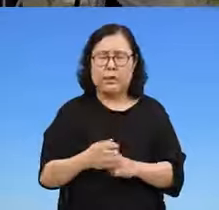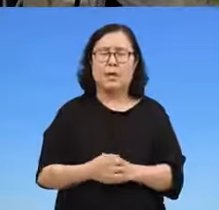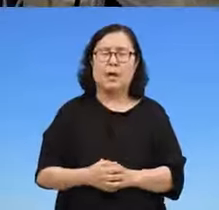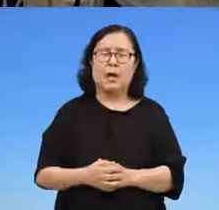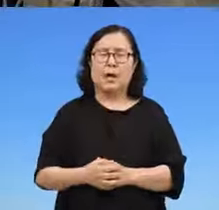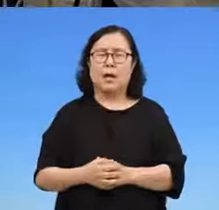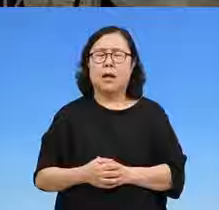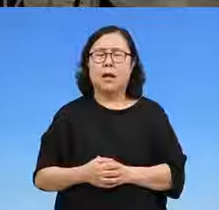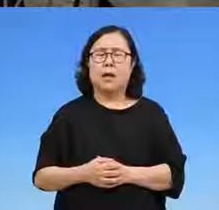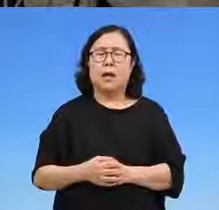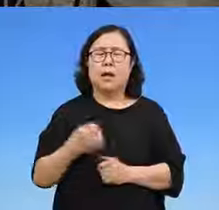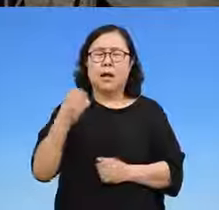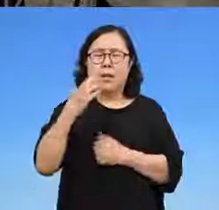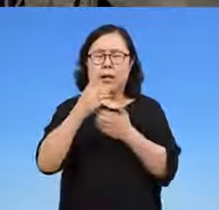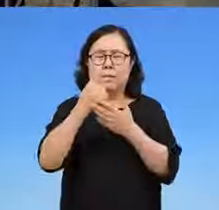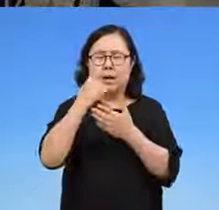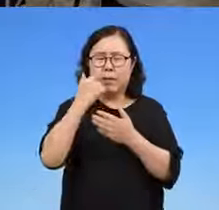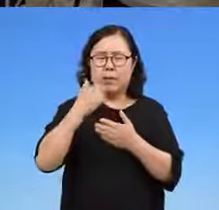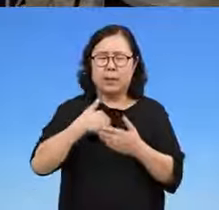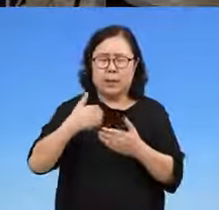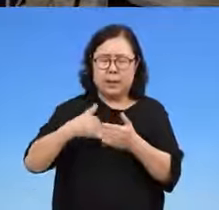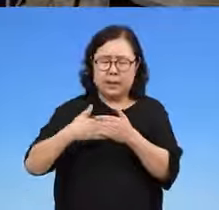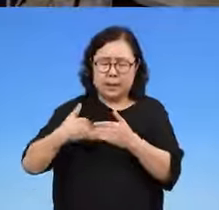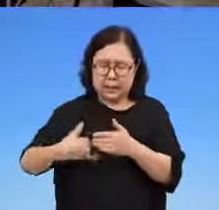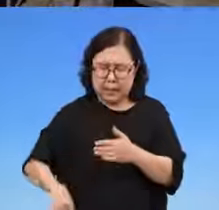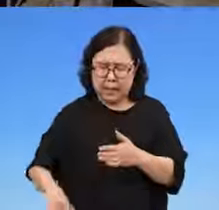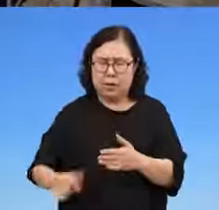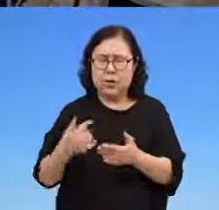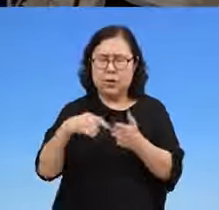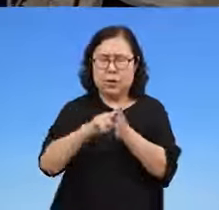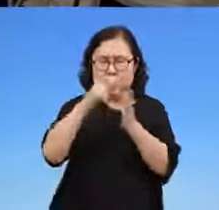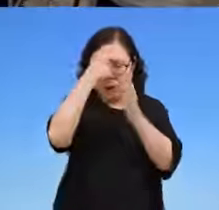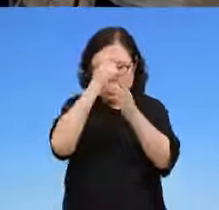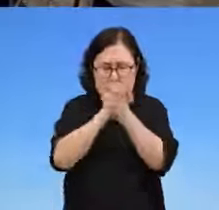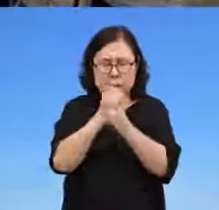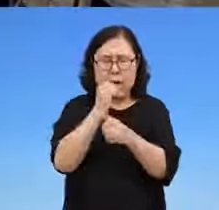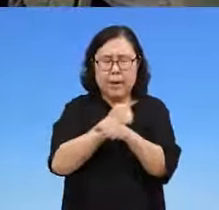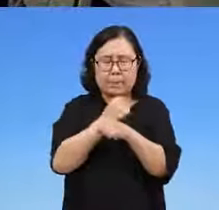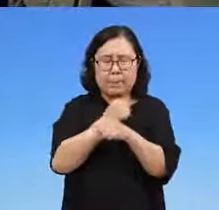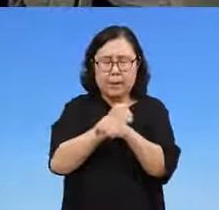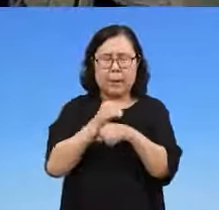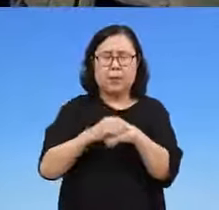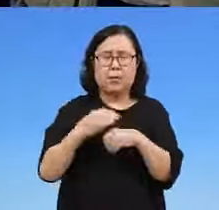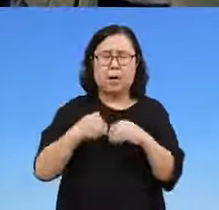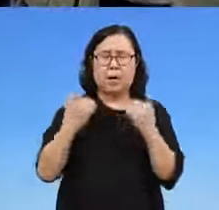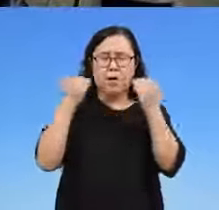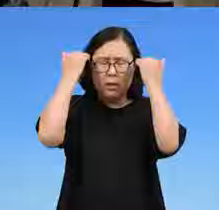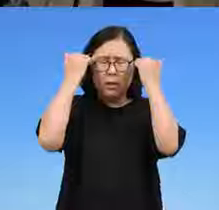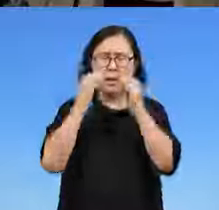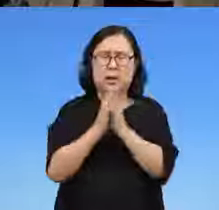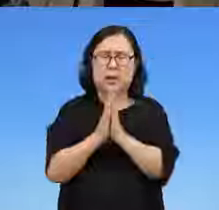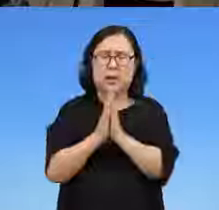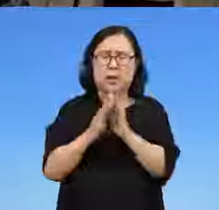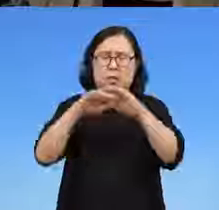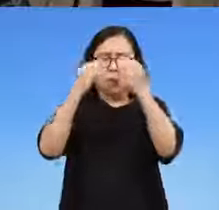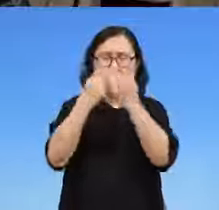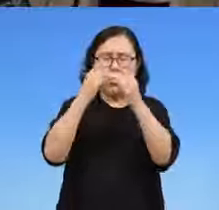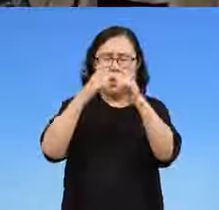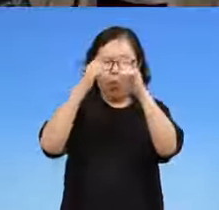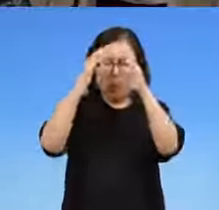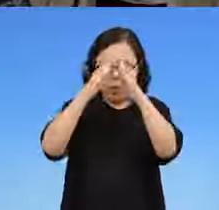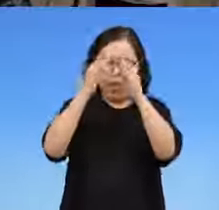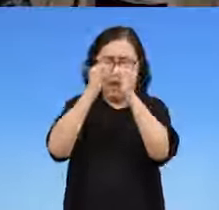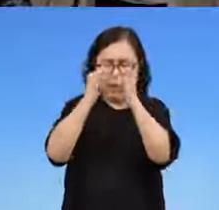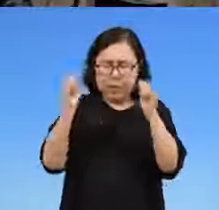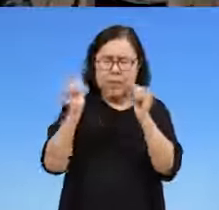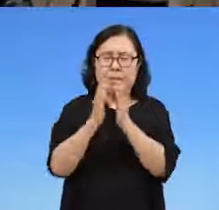아버지, 다음 세대를 위하여 기도합니다. 우리 모든 기성세대가, 우리 모든